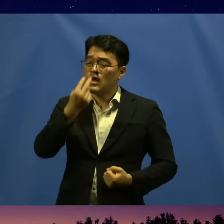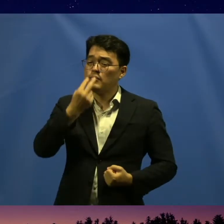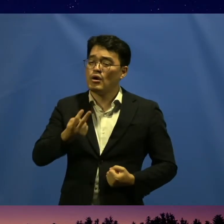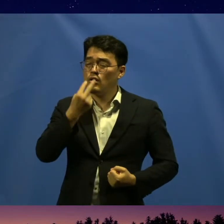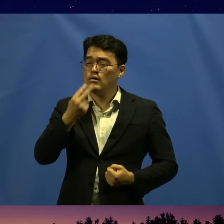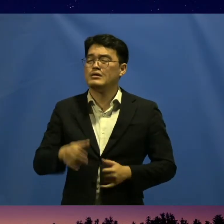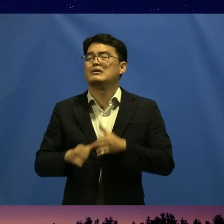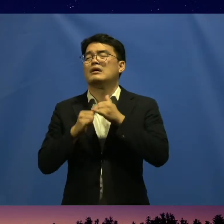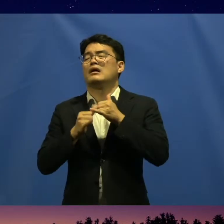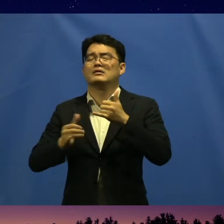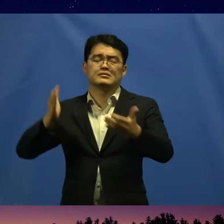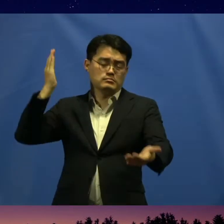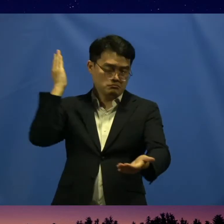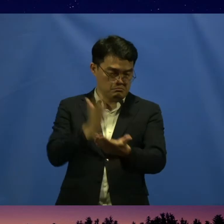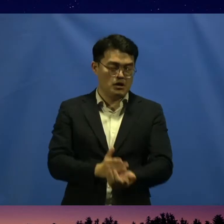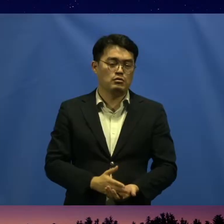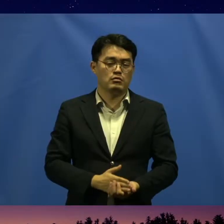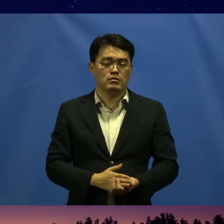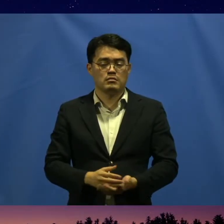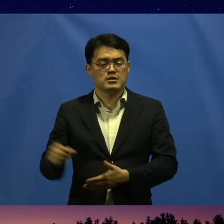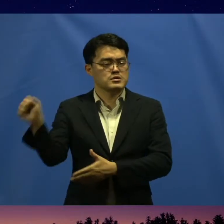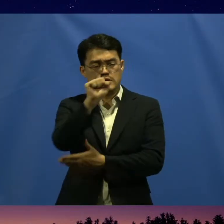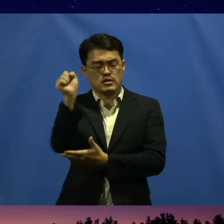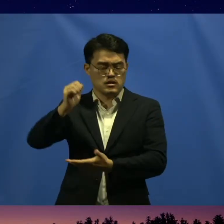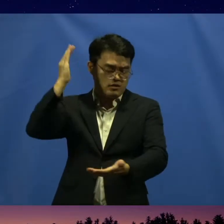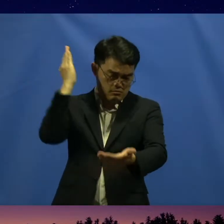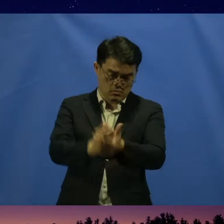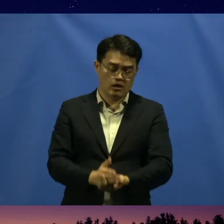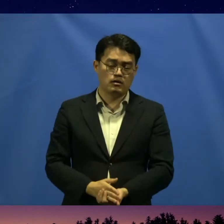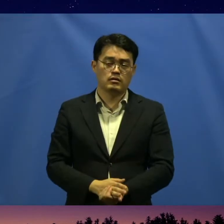인생이에요. 여러분, 흔들리지 않아야 돼요. 여러분,